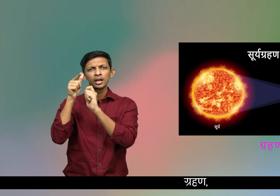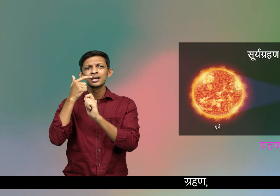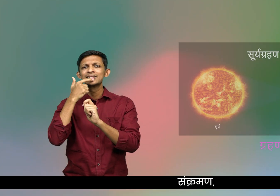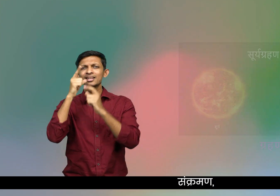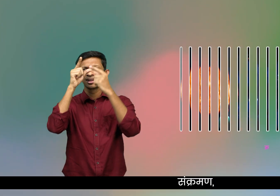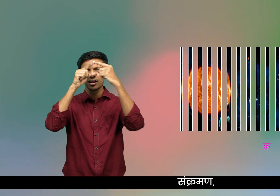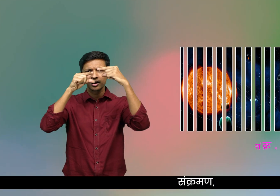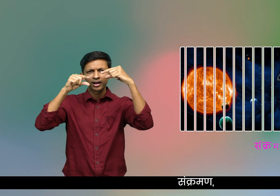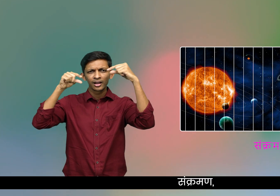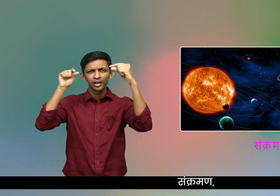संक्रमण,